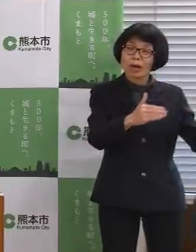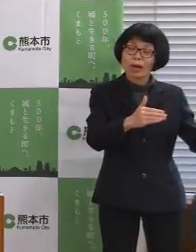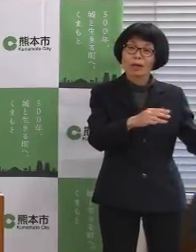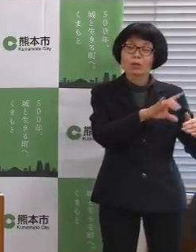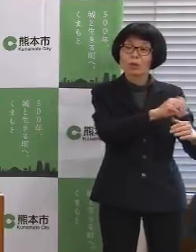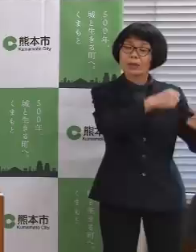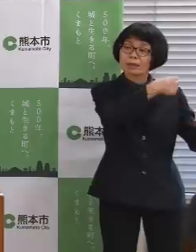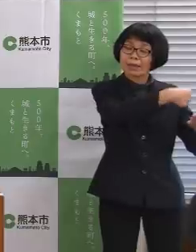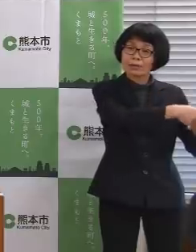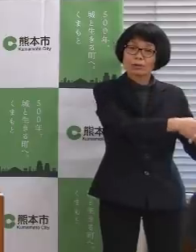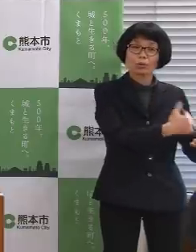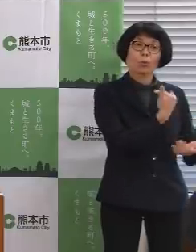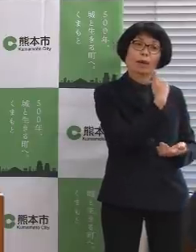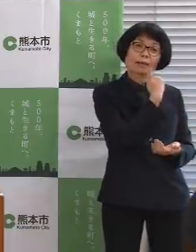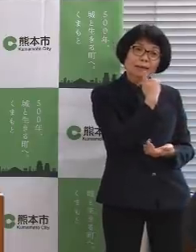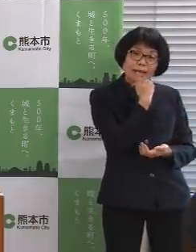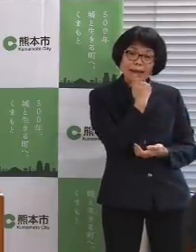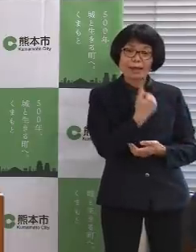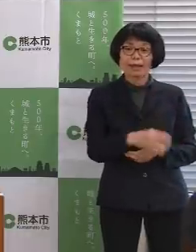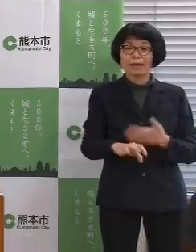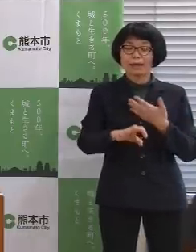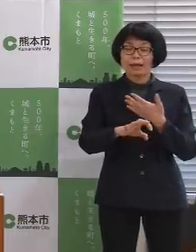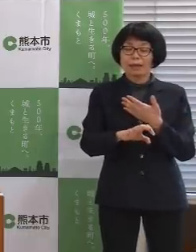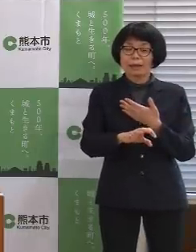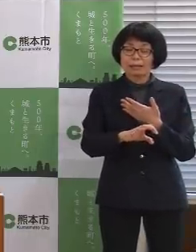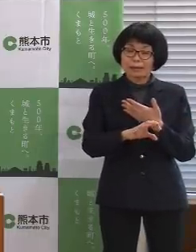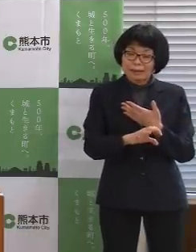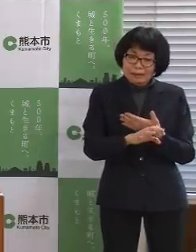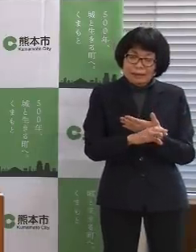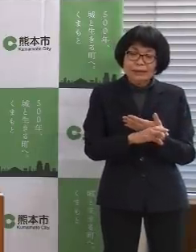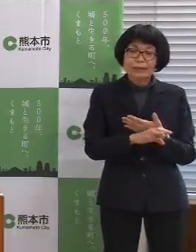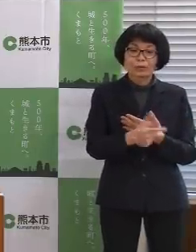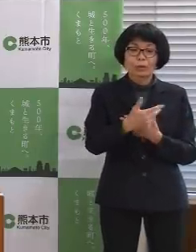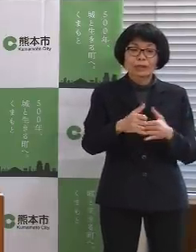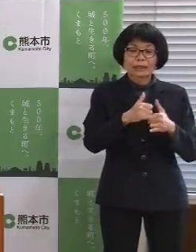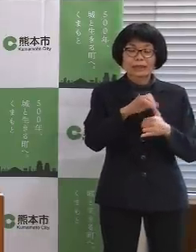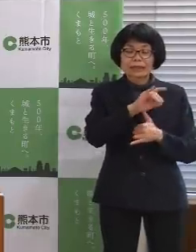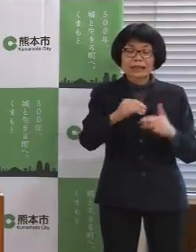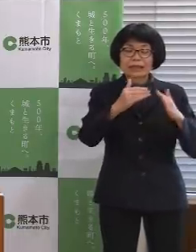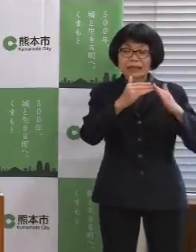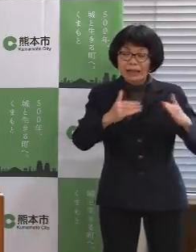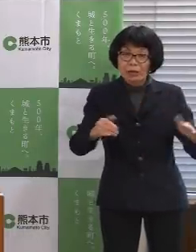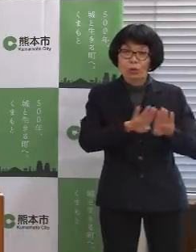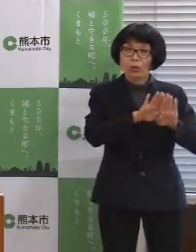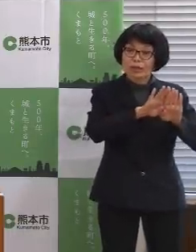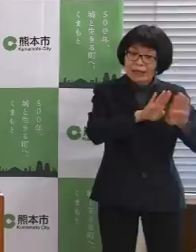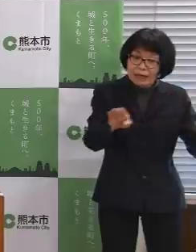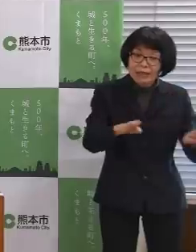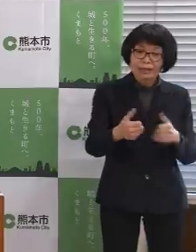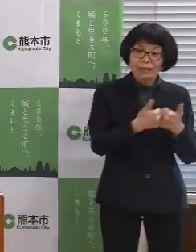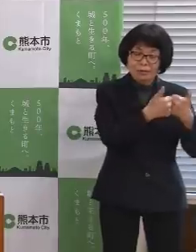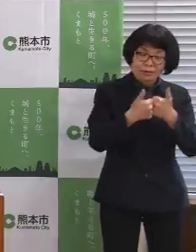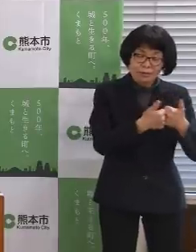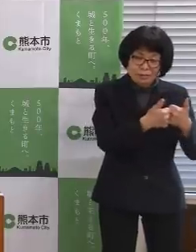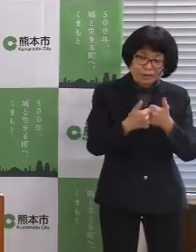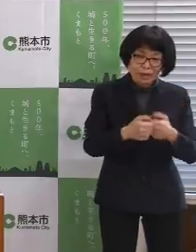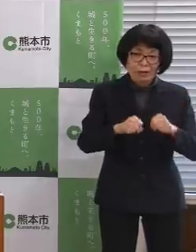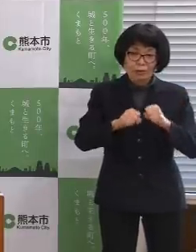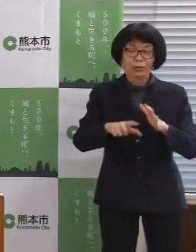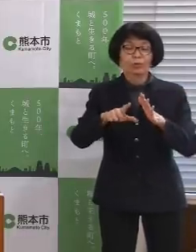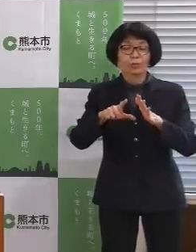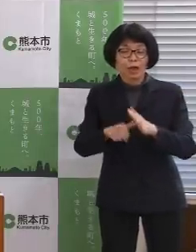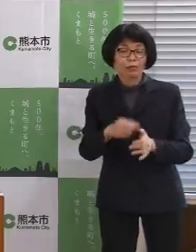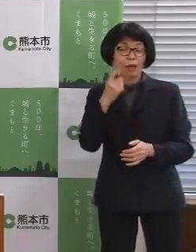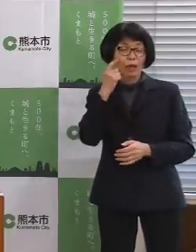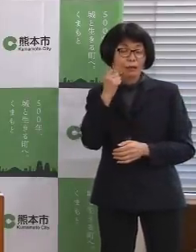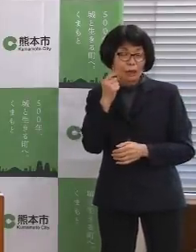って、それから臨時議会を開いて、そこで議決をして、それから手続きに入るというふうになれば、おそらく夏にな